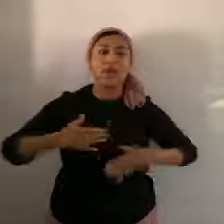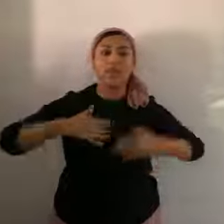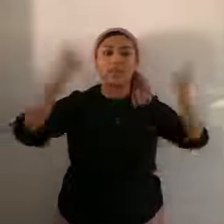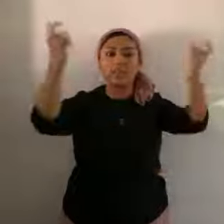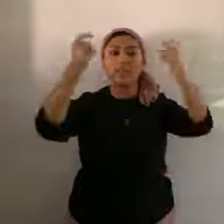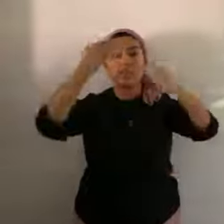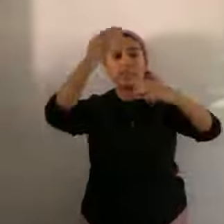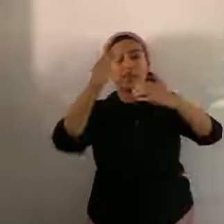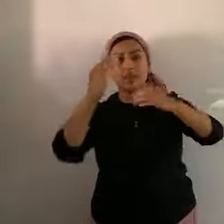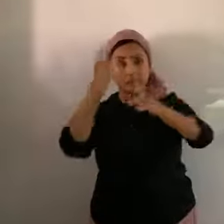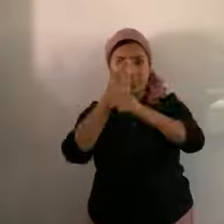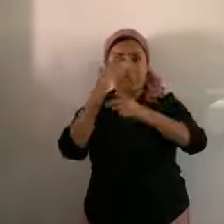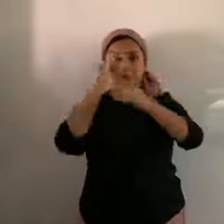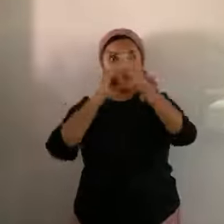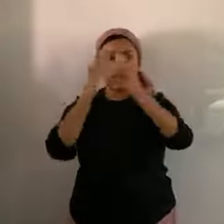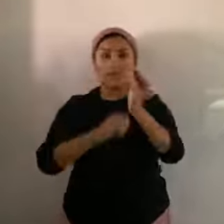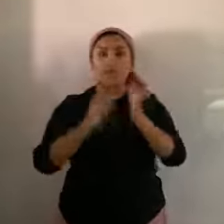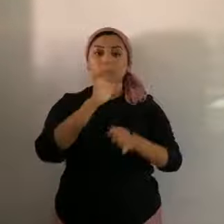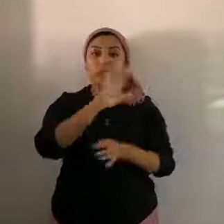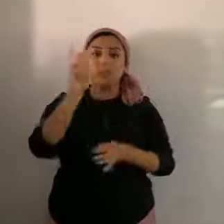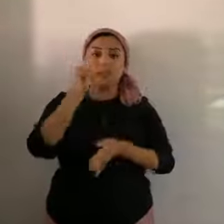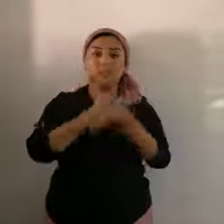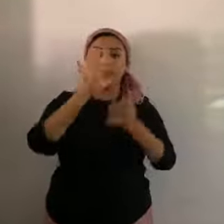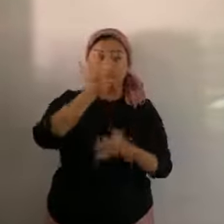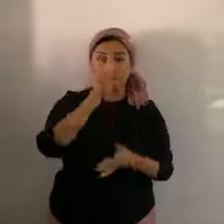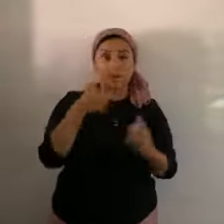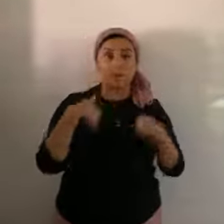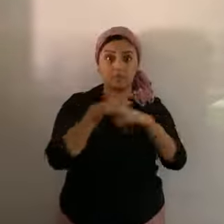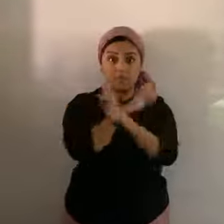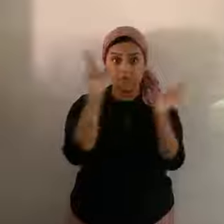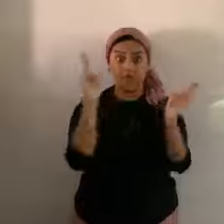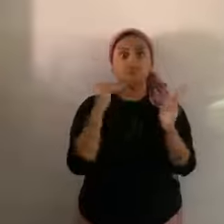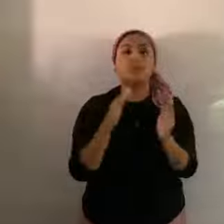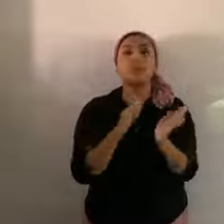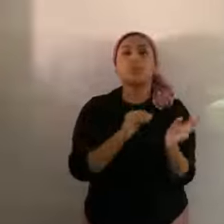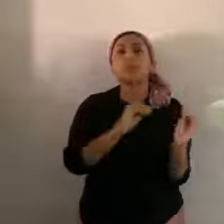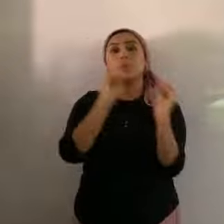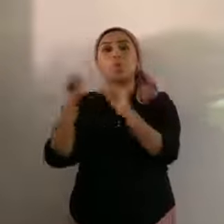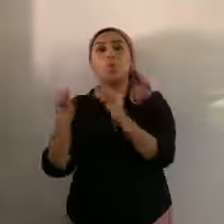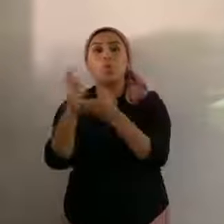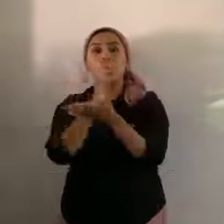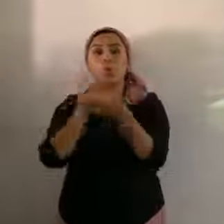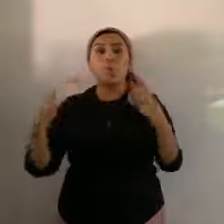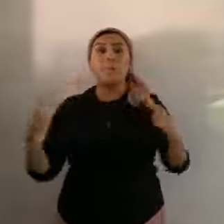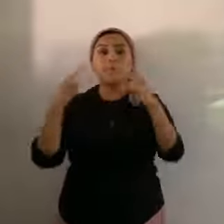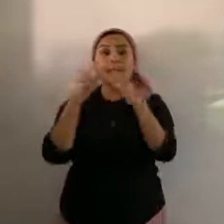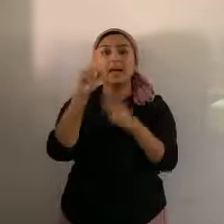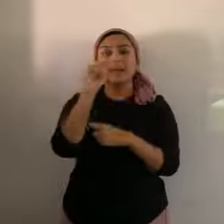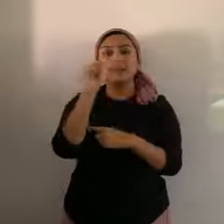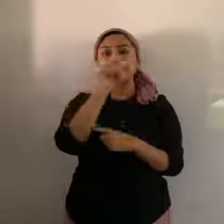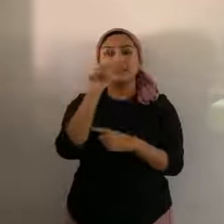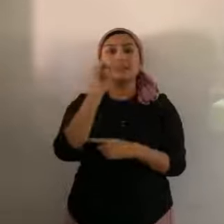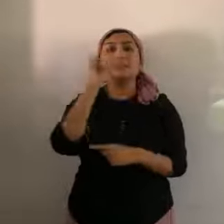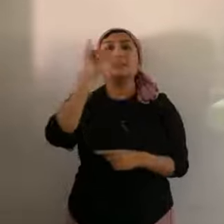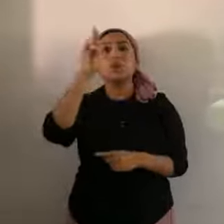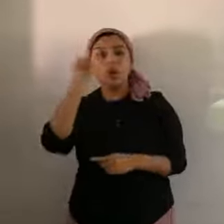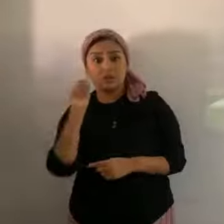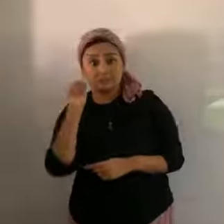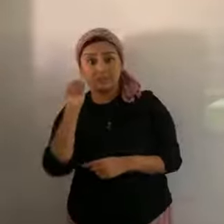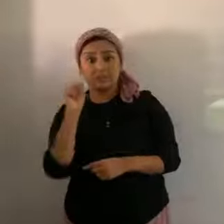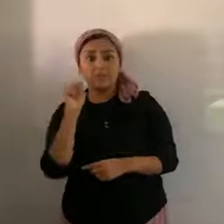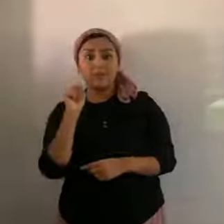Eterno. Tienen Isaías 56, verso 7. Yo los llevaré a mi Kadosh Monte, el monte de Sion, el monte de